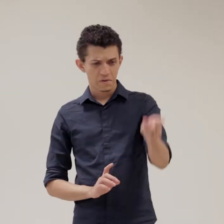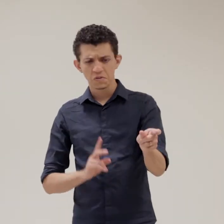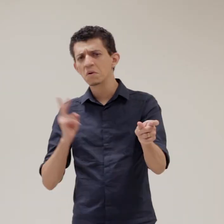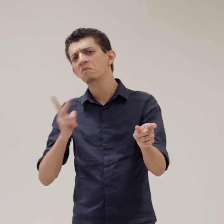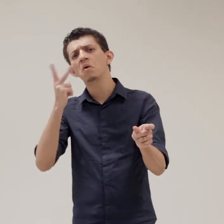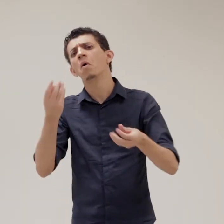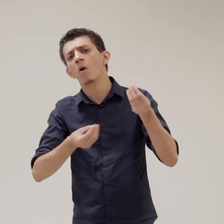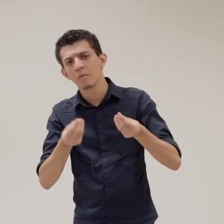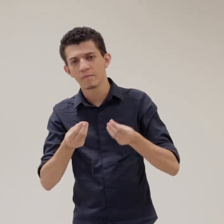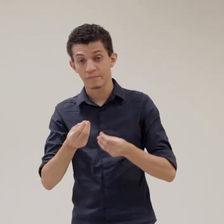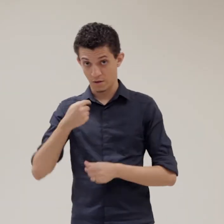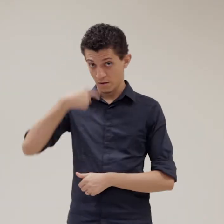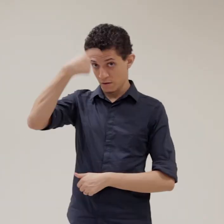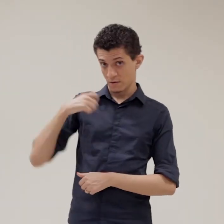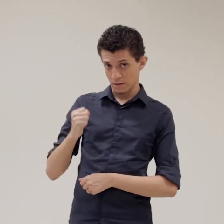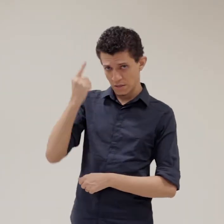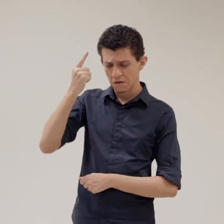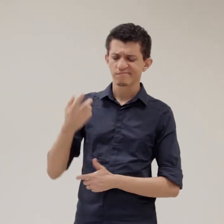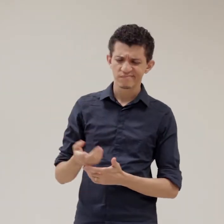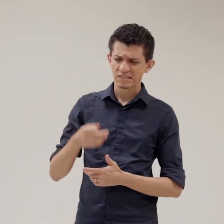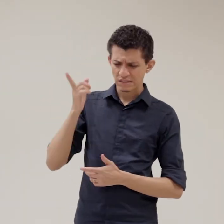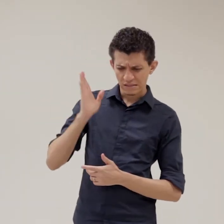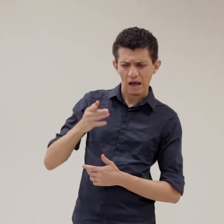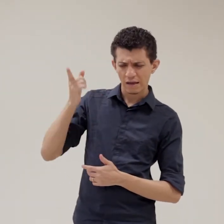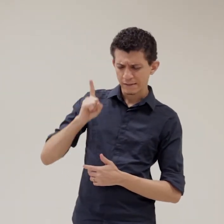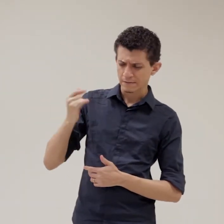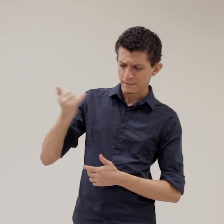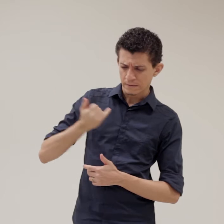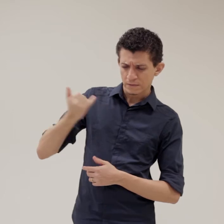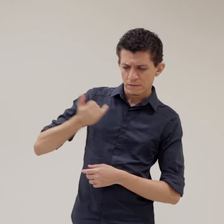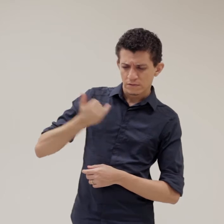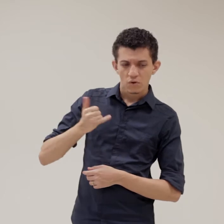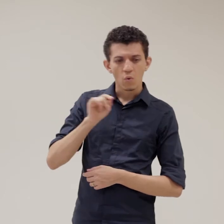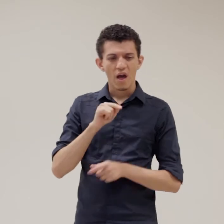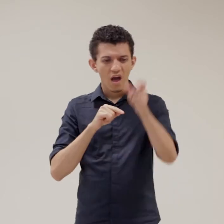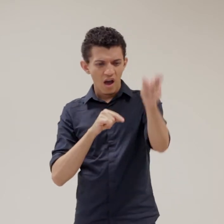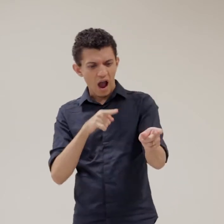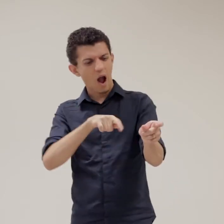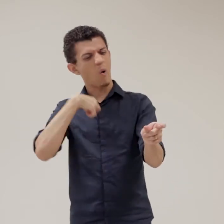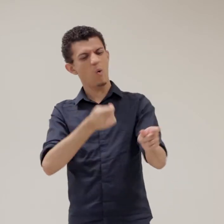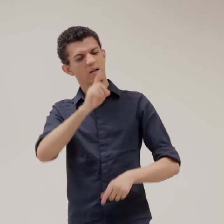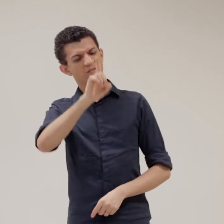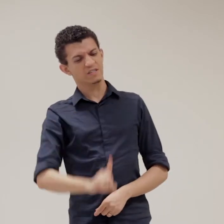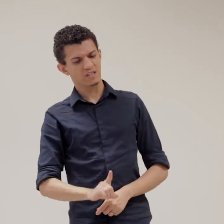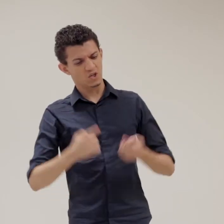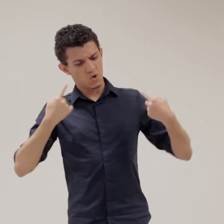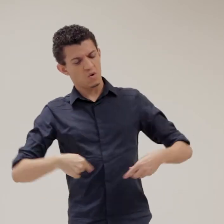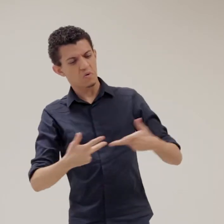Enxergar a pessoa. O Senhor foi trabalhando no meu coração para eu enxergar a pessoa e não a deficiência. Com essa